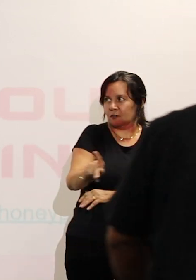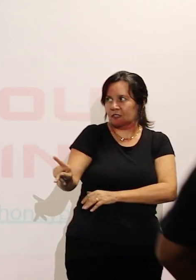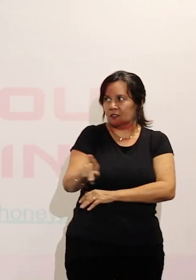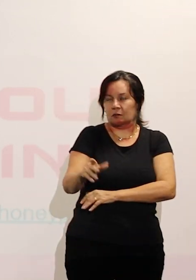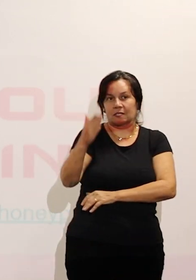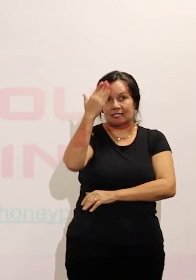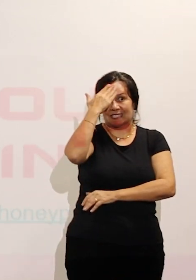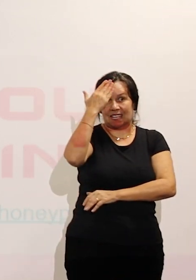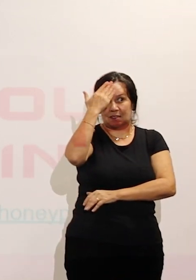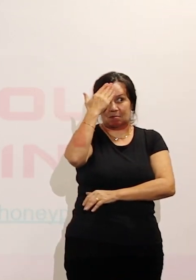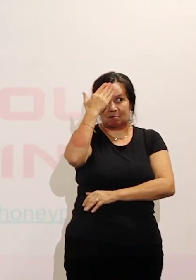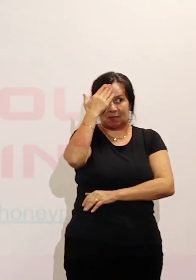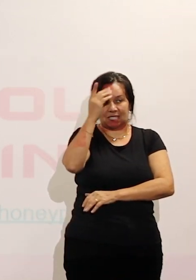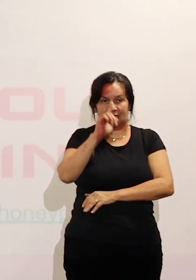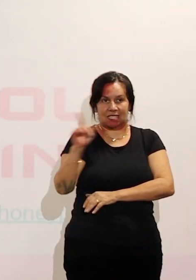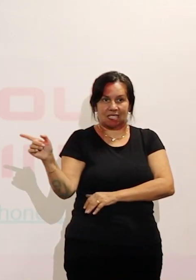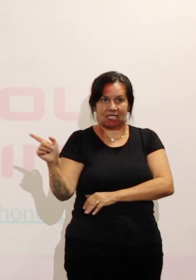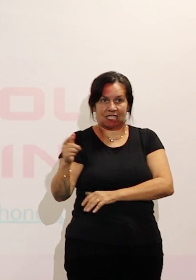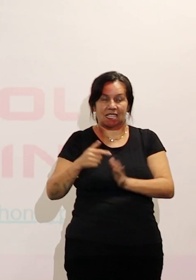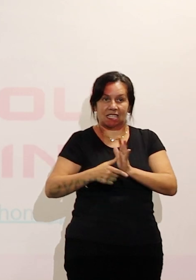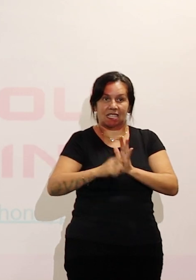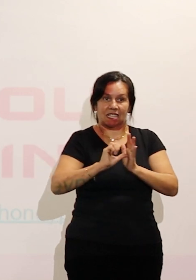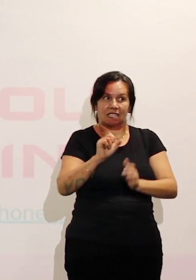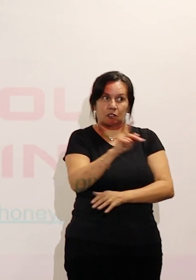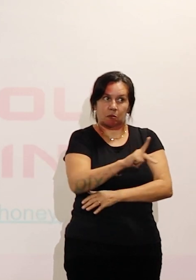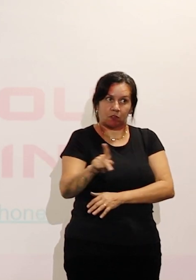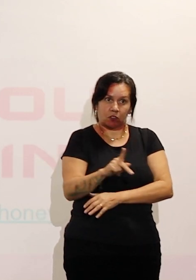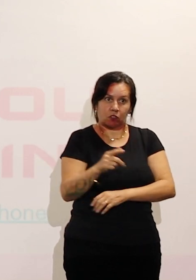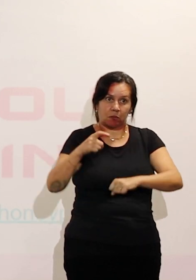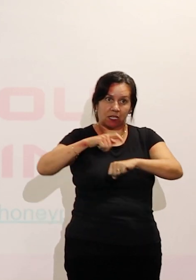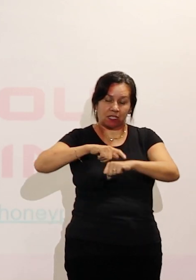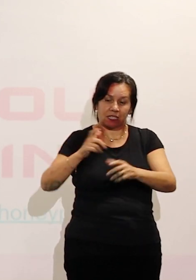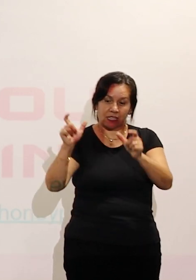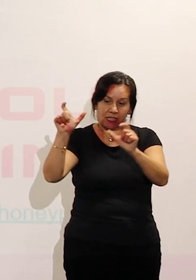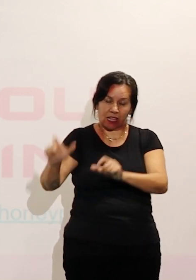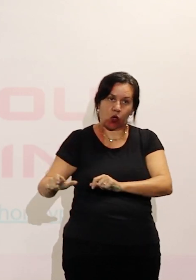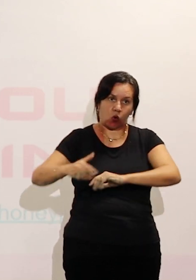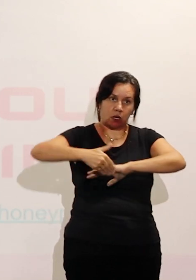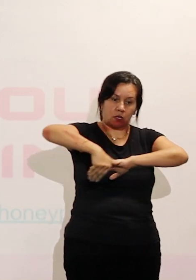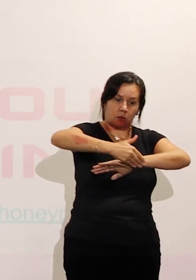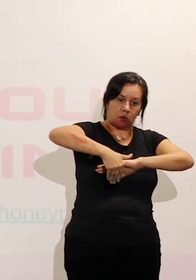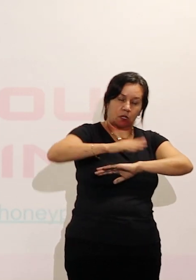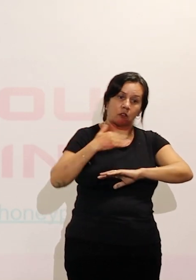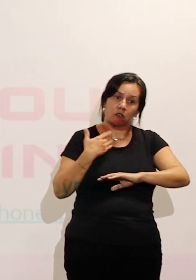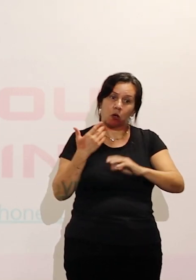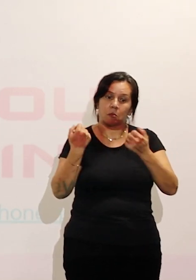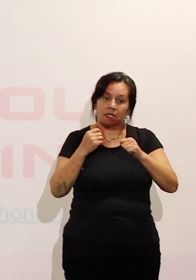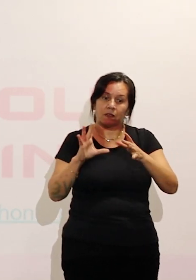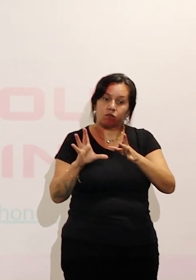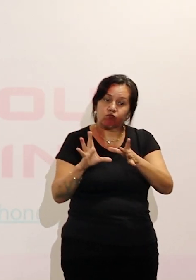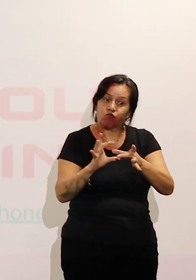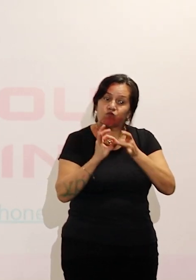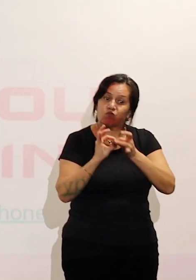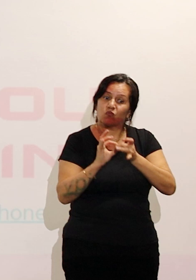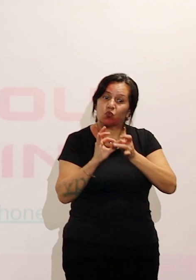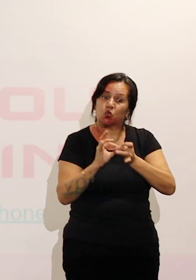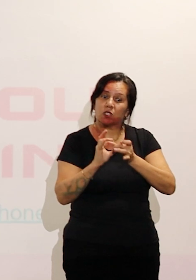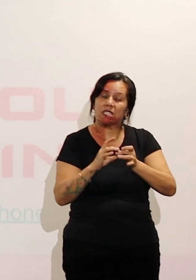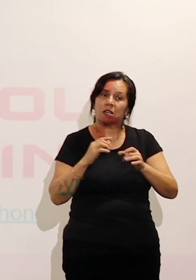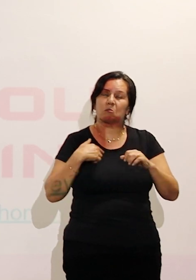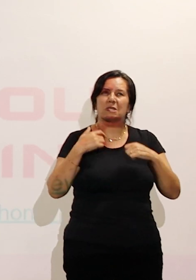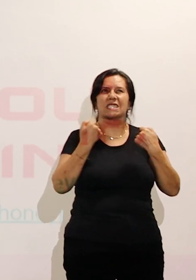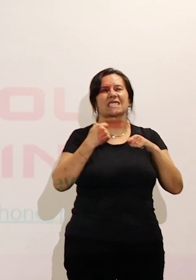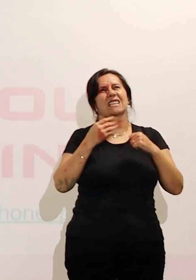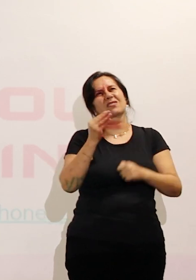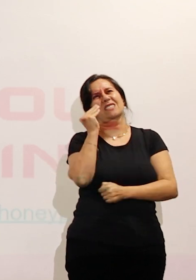mas eu também sabia que na situação atual dele no jogo, ele era um morador de rua, então eu tinha que conciliar. Tanto que uma das coisas que eu fiz é tentar fazer uma roupa que